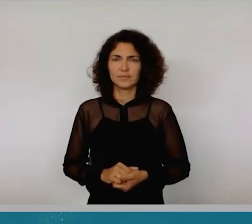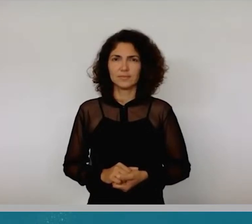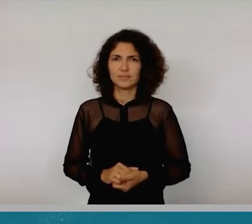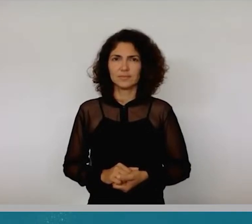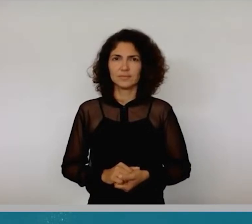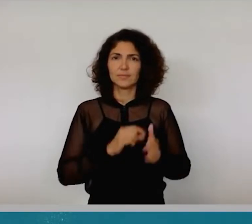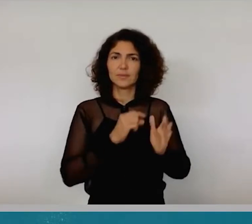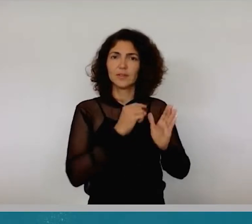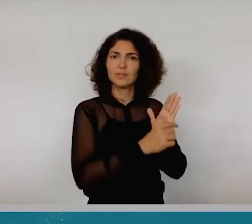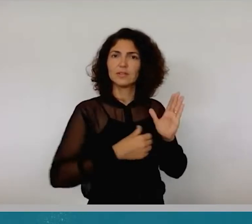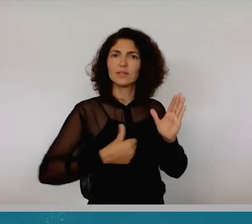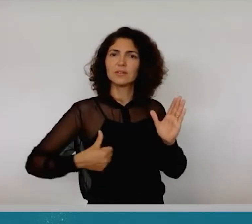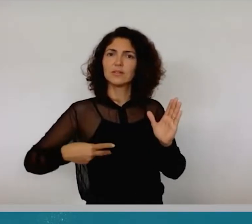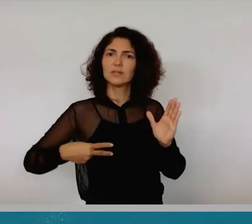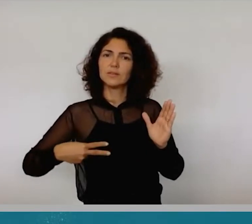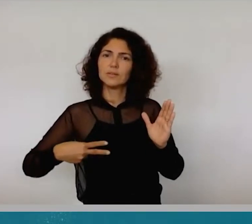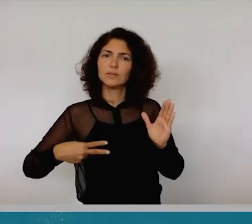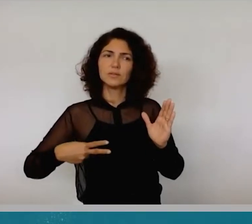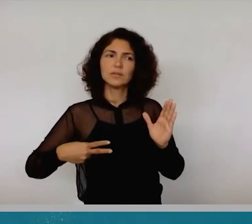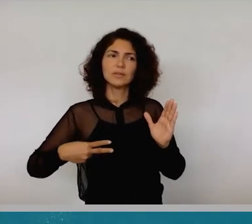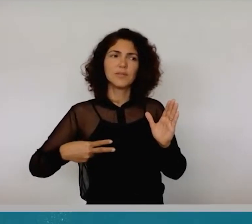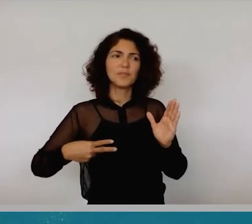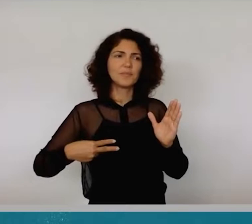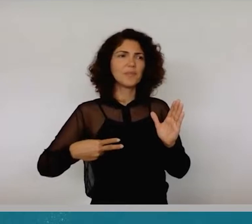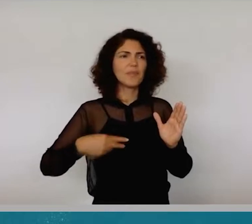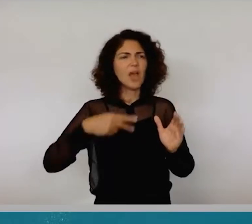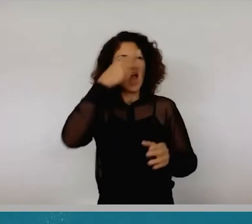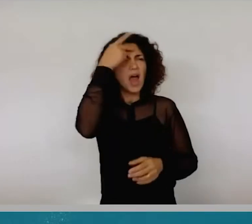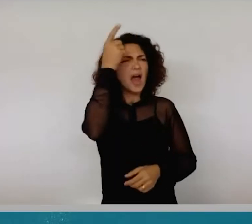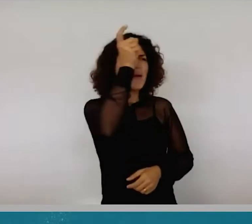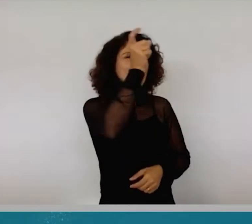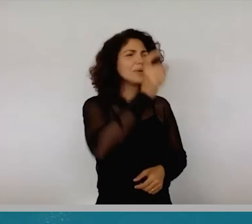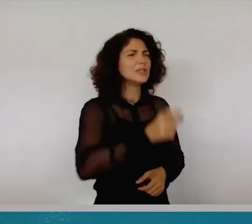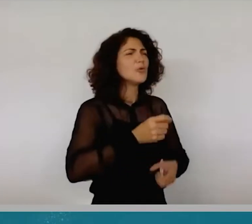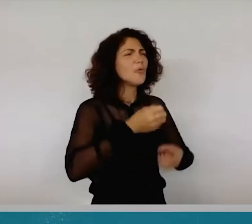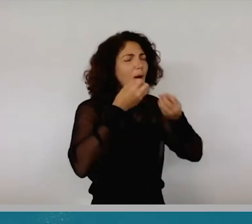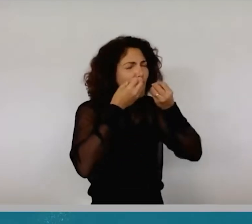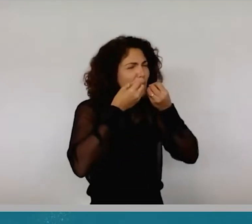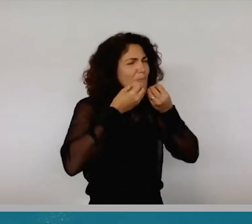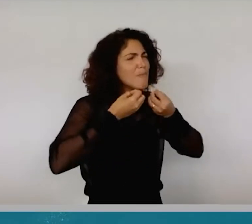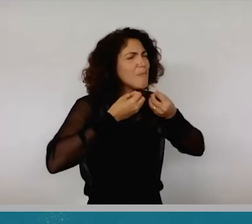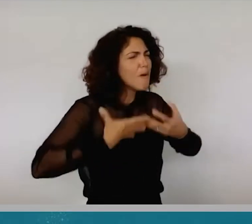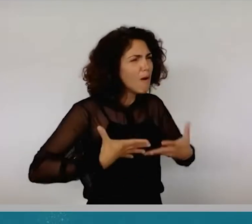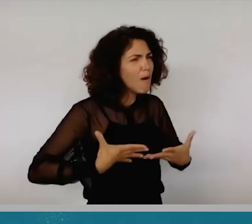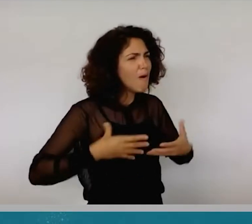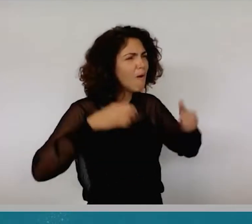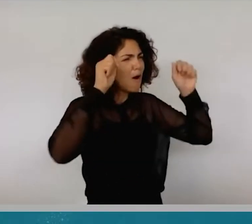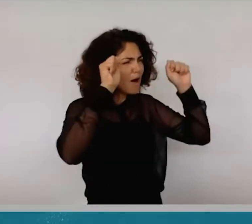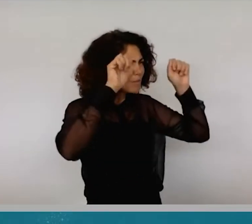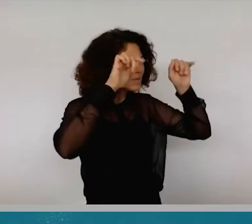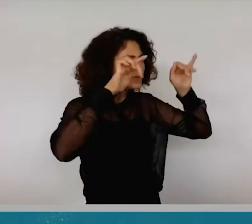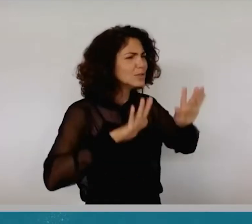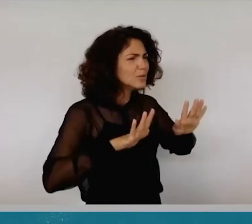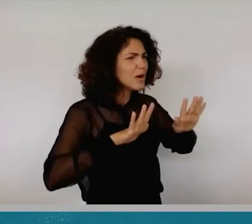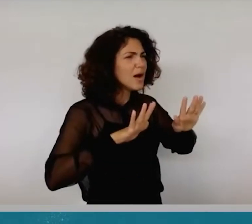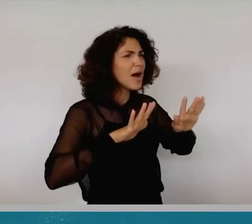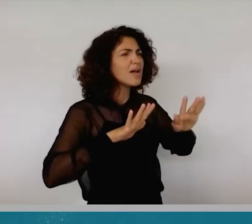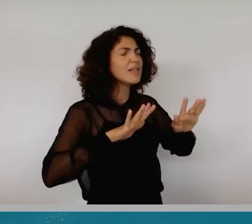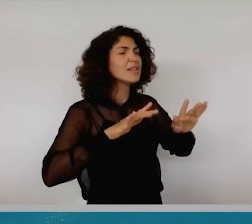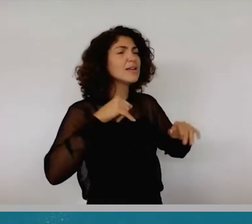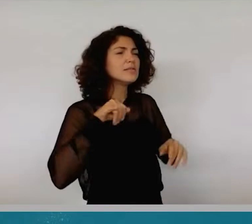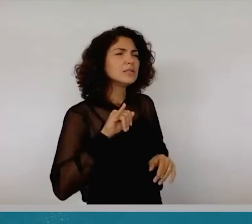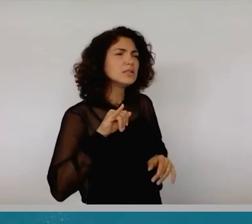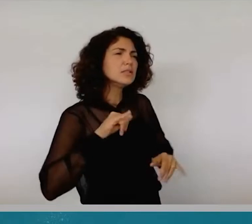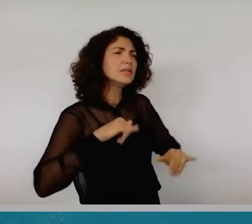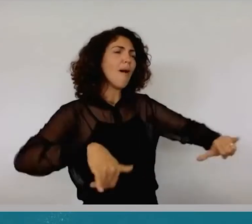Versículo 12 fala: bem-aventurado o homem que suporta com perseverança a provação, porque depois de ter sido aprovado